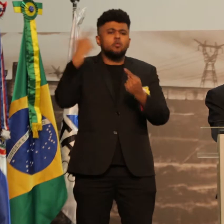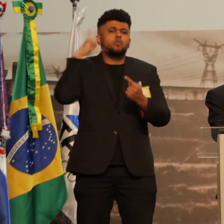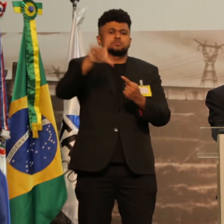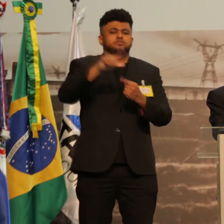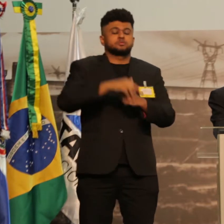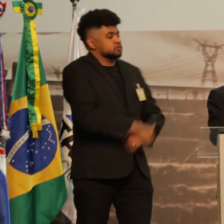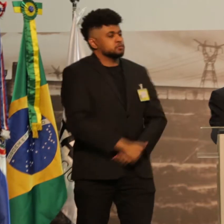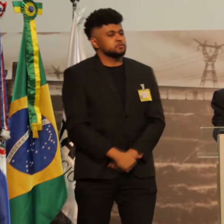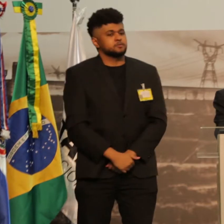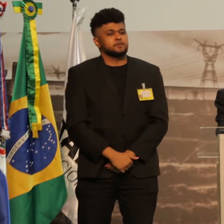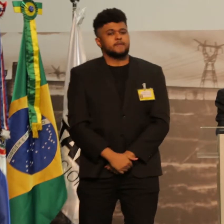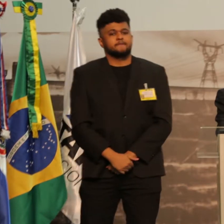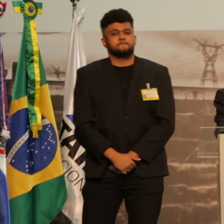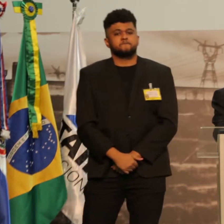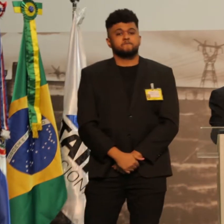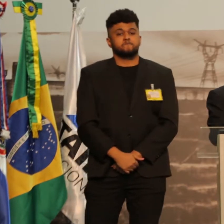cumprido.